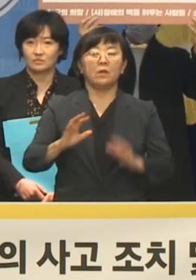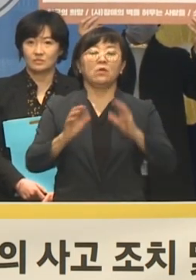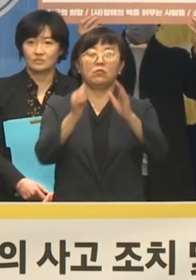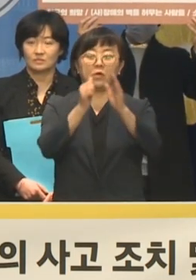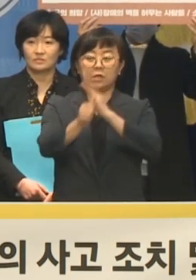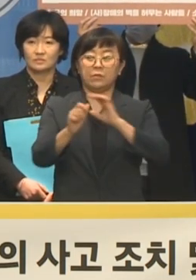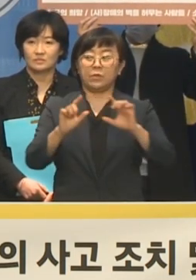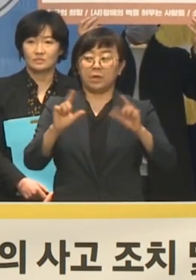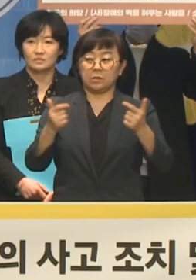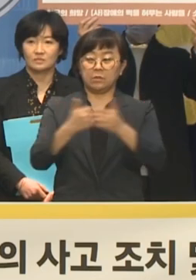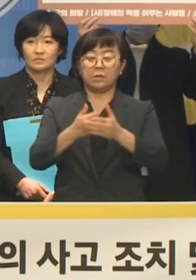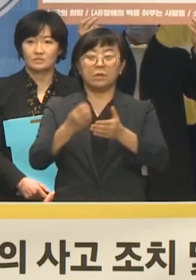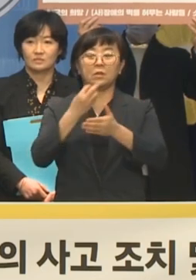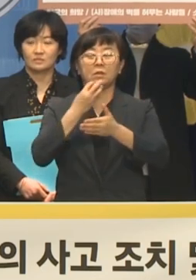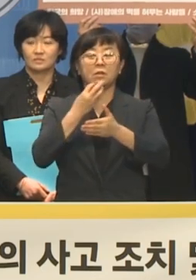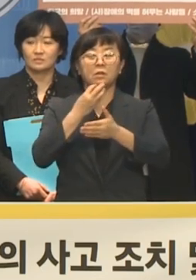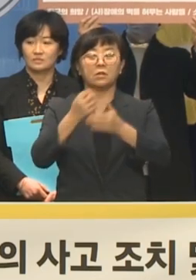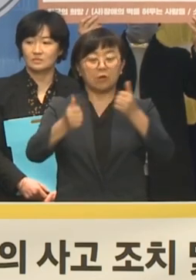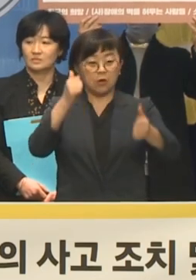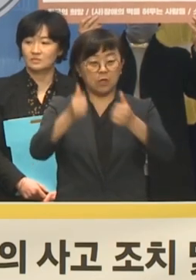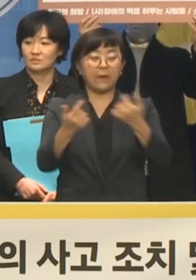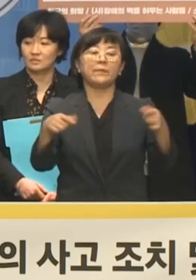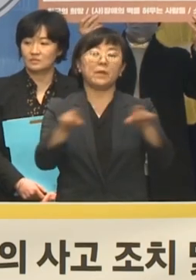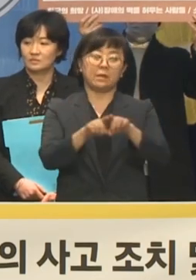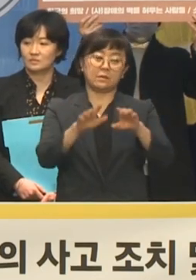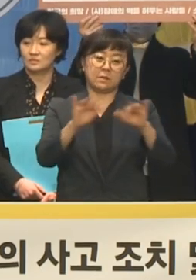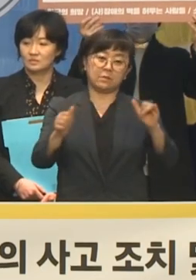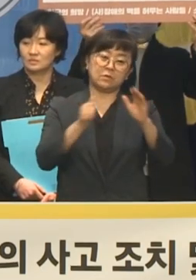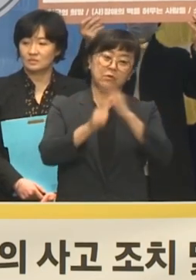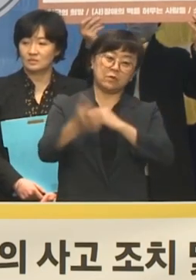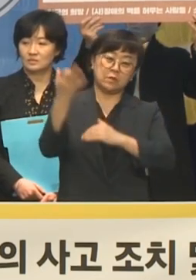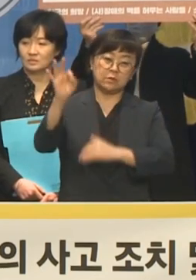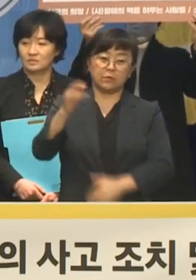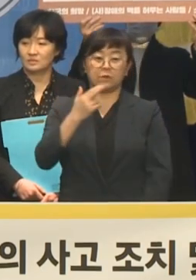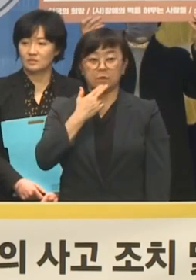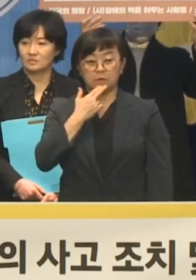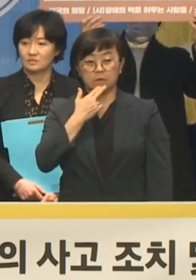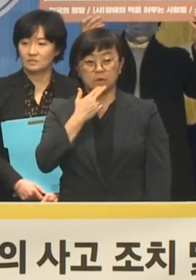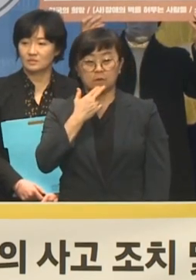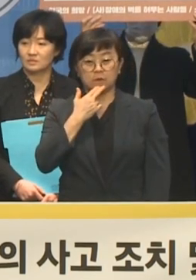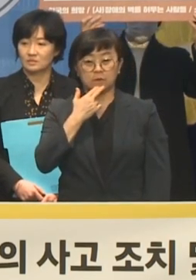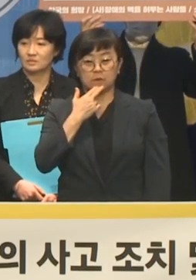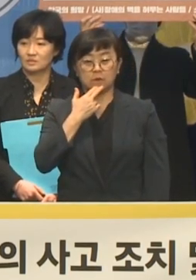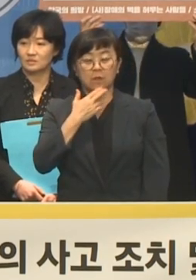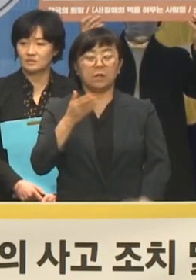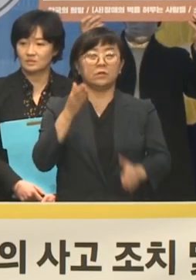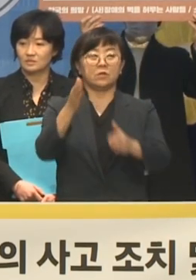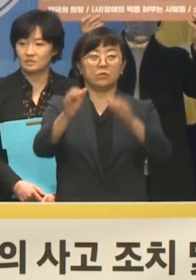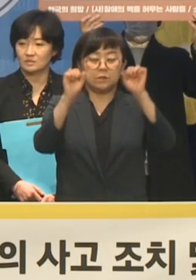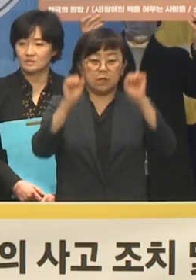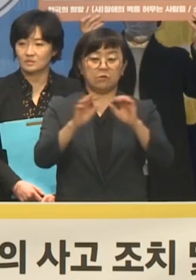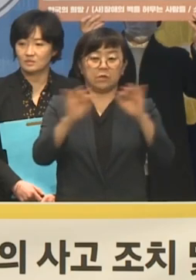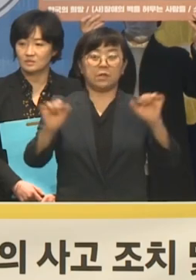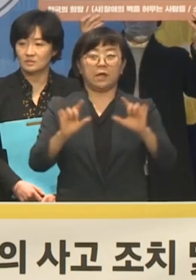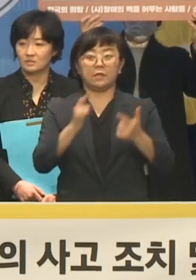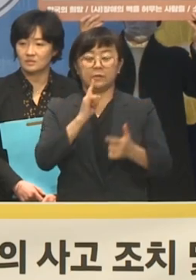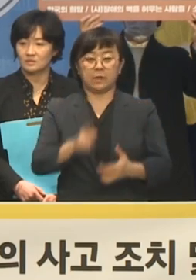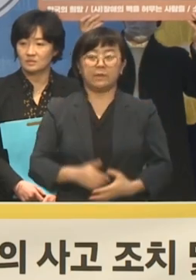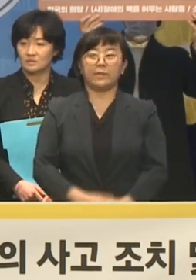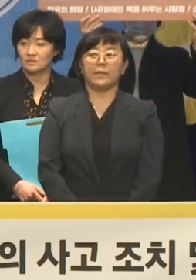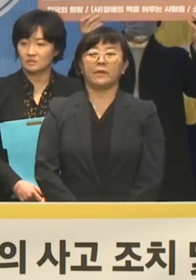국가대표가 아닌 경기 파트너이기에 선수로 인정받지 못해 전문 체육인이 아니라고 합니다.